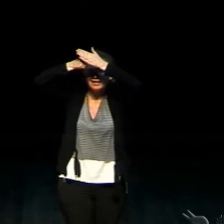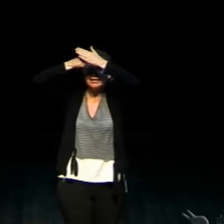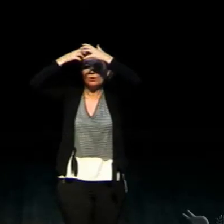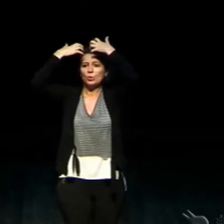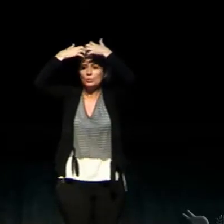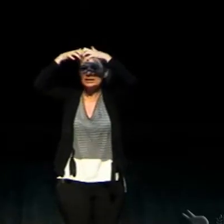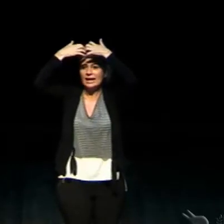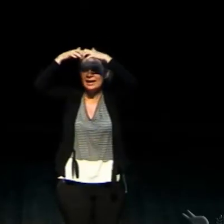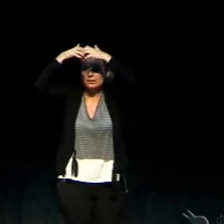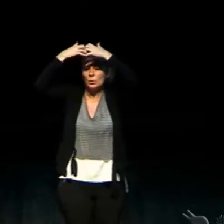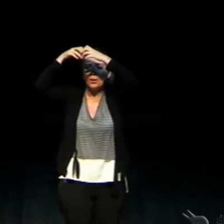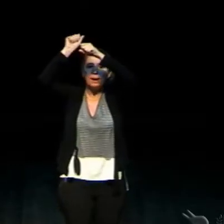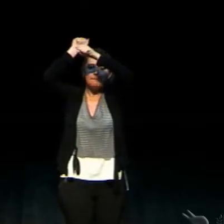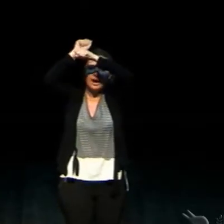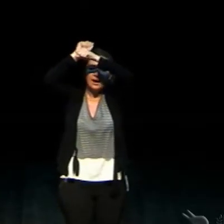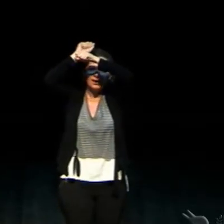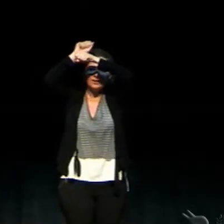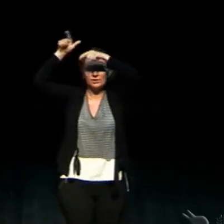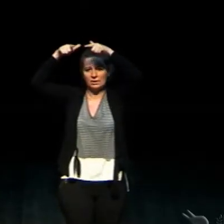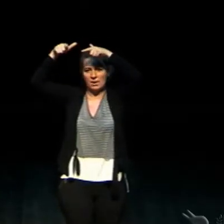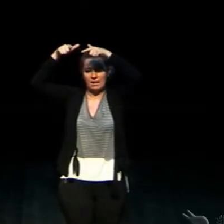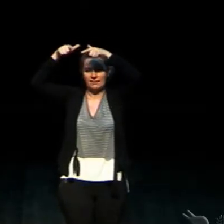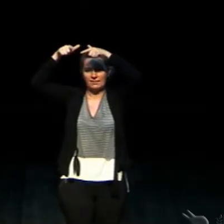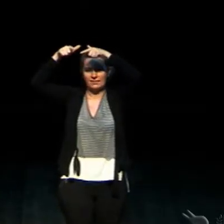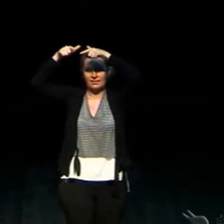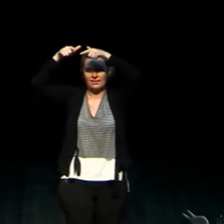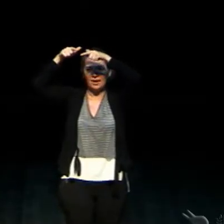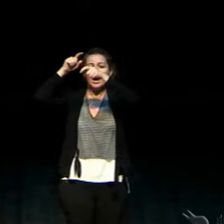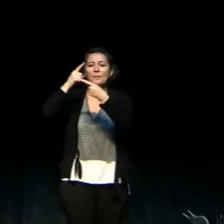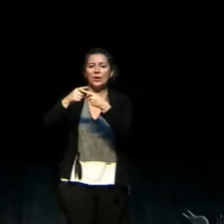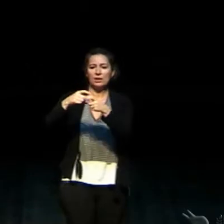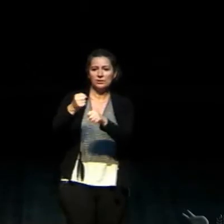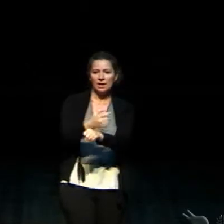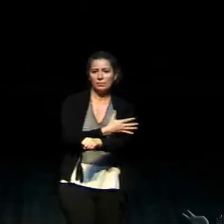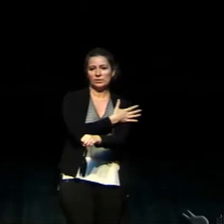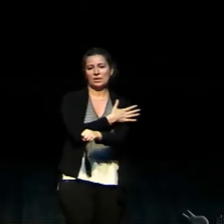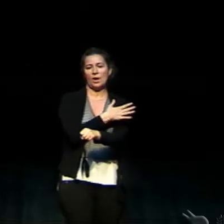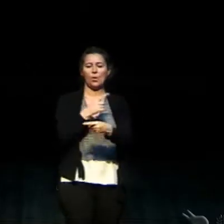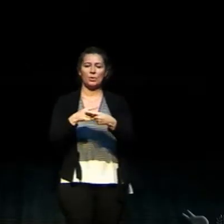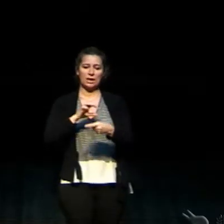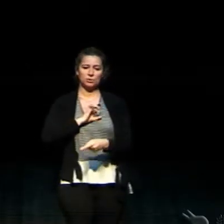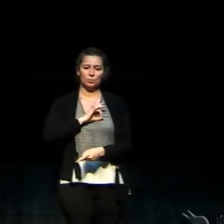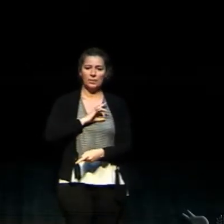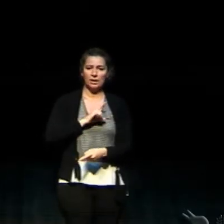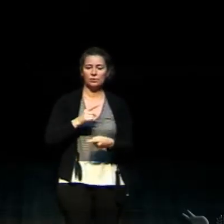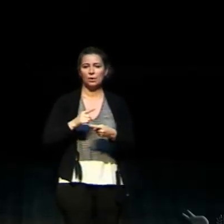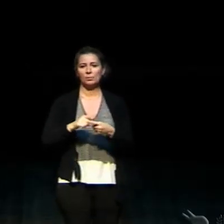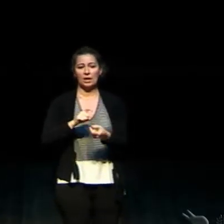cognitivo. Então dentro desse filtro afetivo, quando ele se sente ansioso, quando ele se sente com medo, o cognitivo para